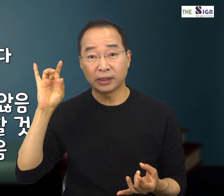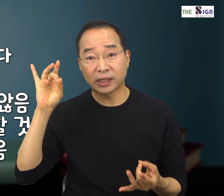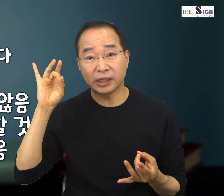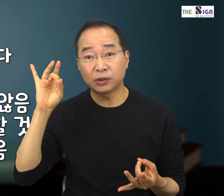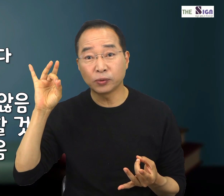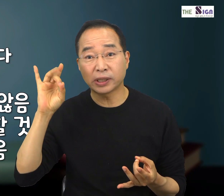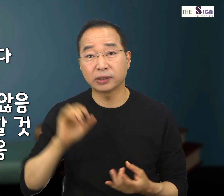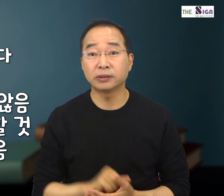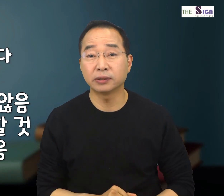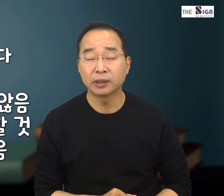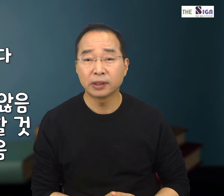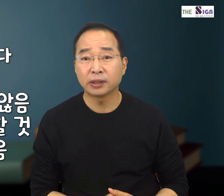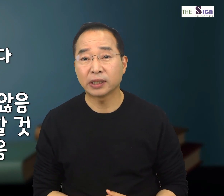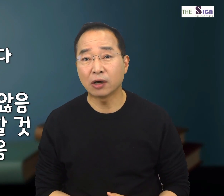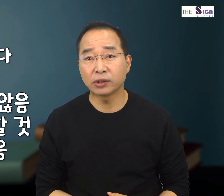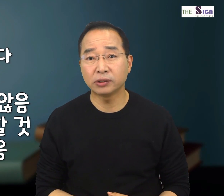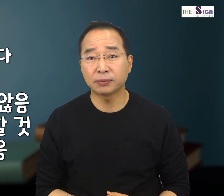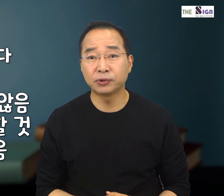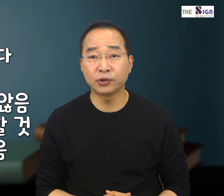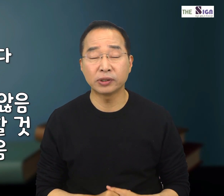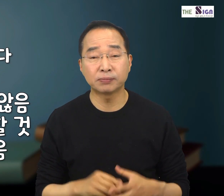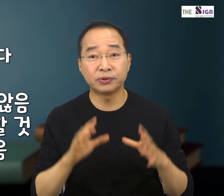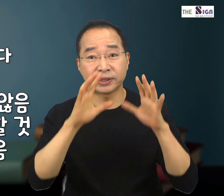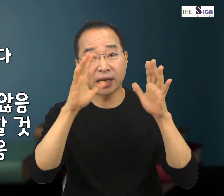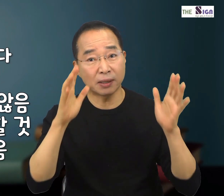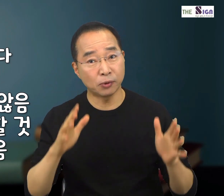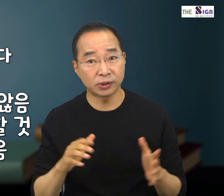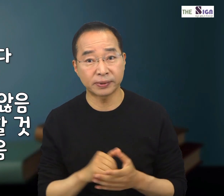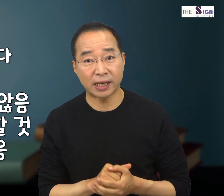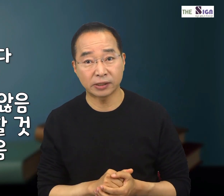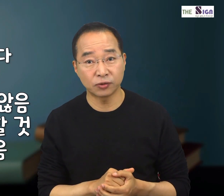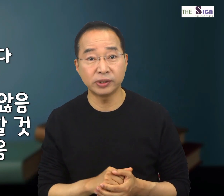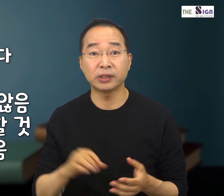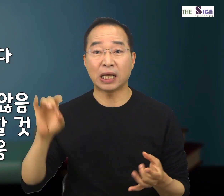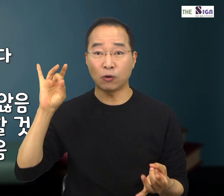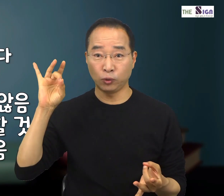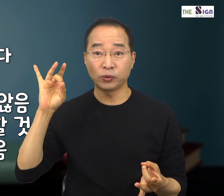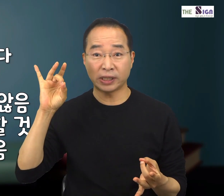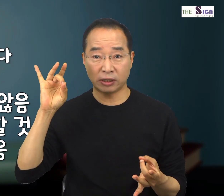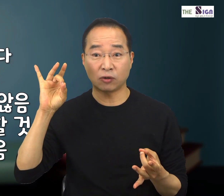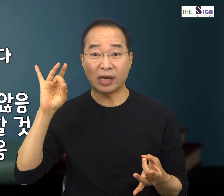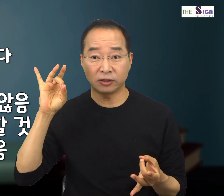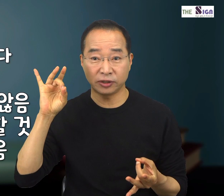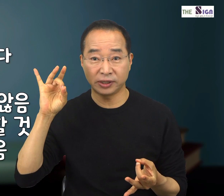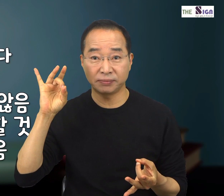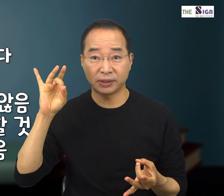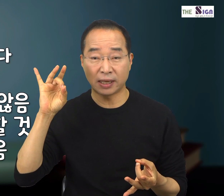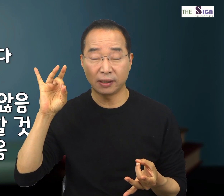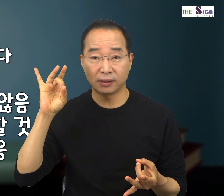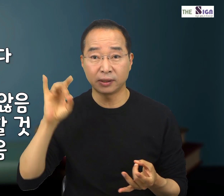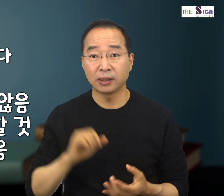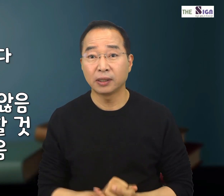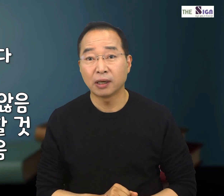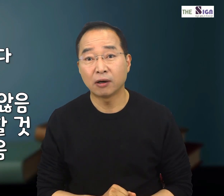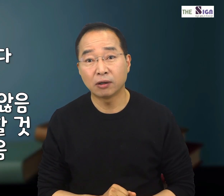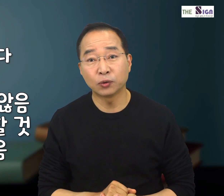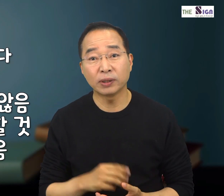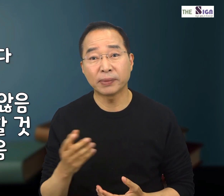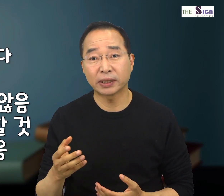이 동작은 나오기는 이제 불교에서 불상의 모습을 가지고 이제 나온 동작이라고 알려져 있습니다. 농인마다